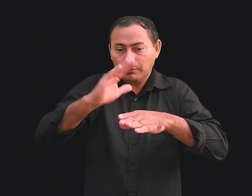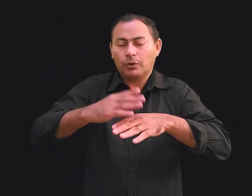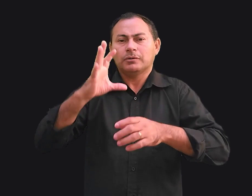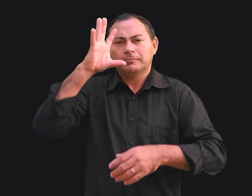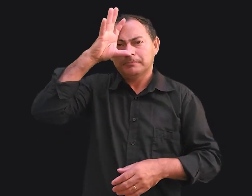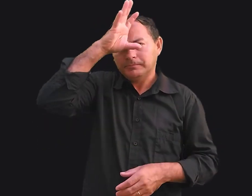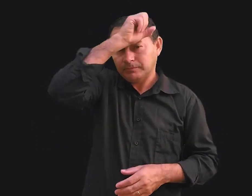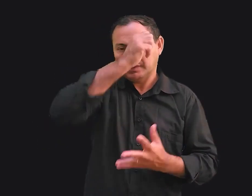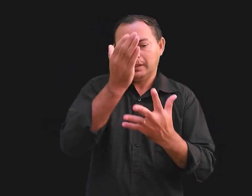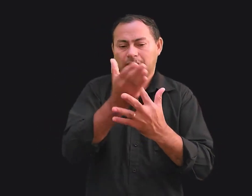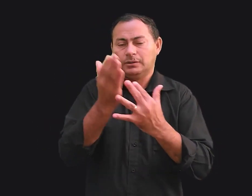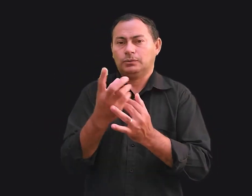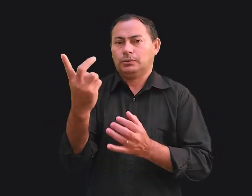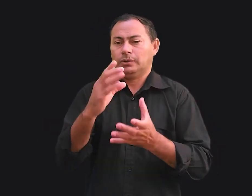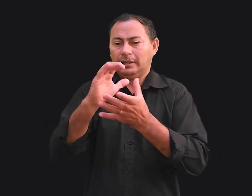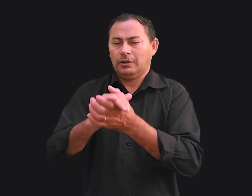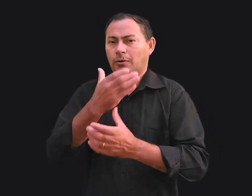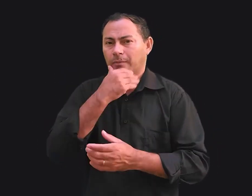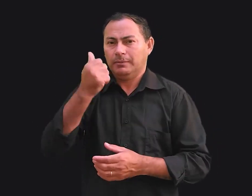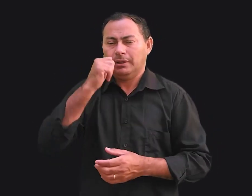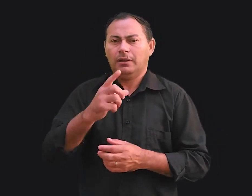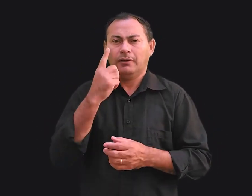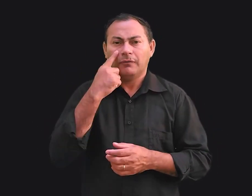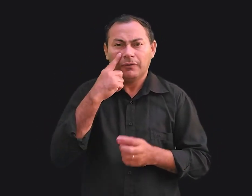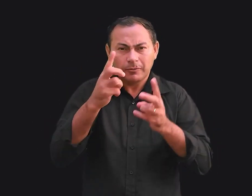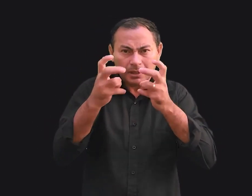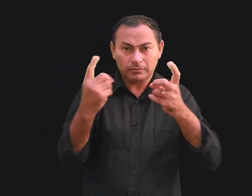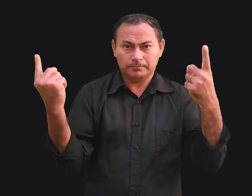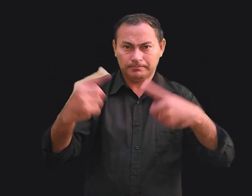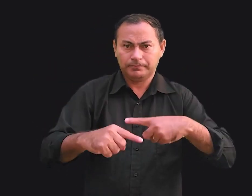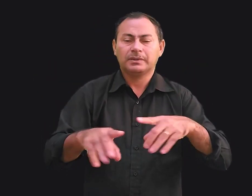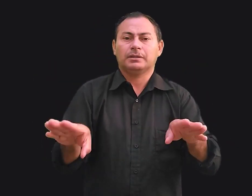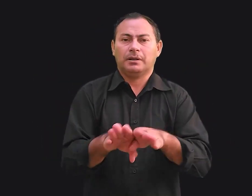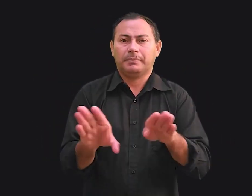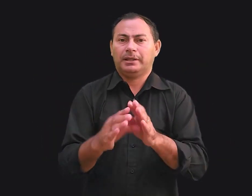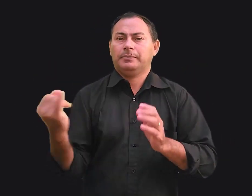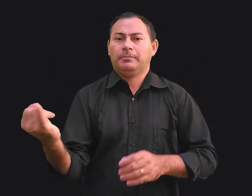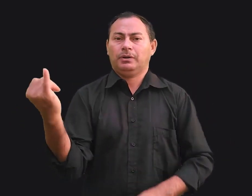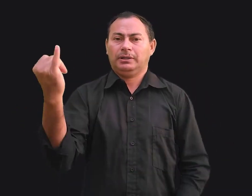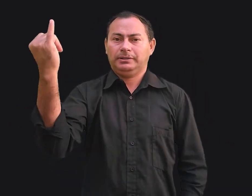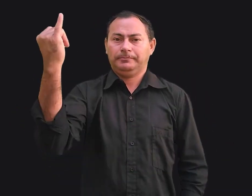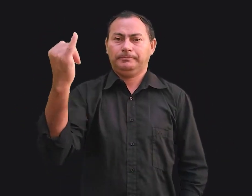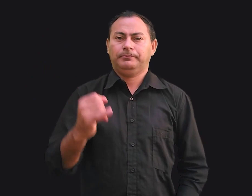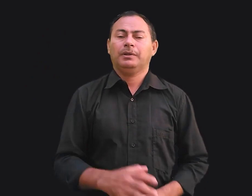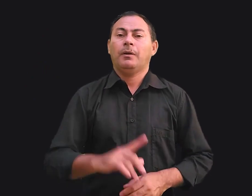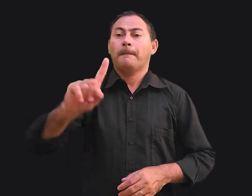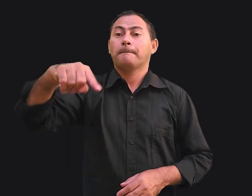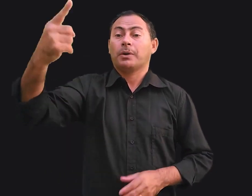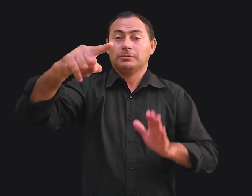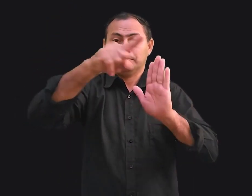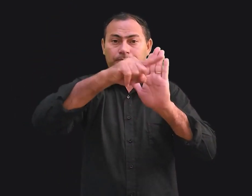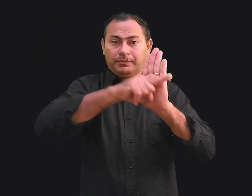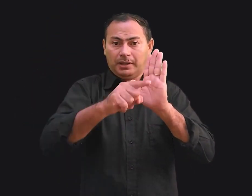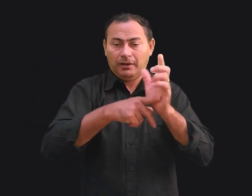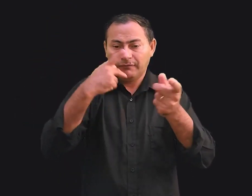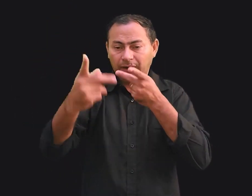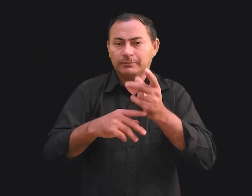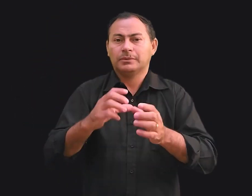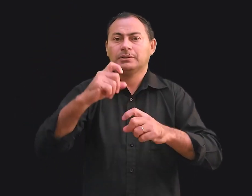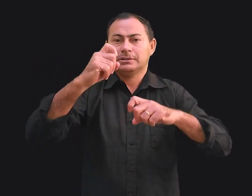sobre a compreensão entre o casal. Você já percebeu que esse é um grande desafio e que também é muito importante. No próximo programa falaremos sobre